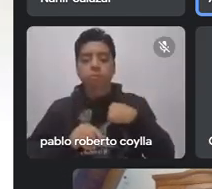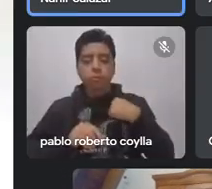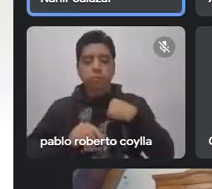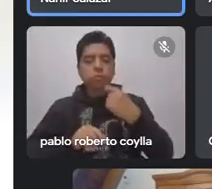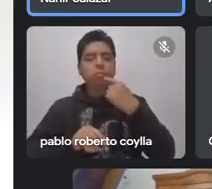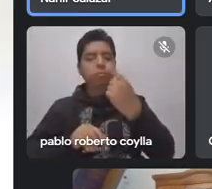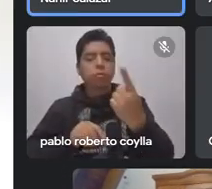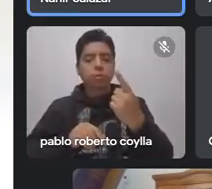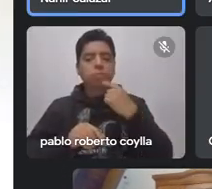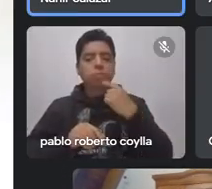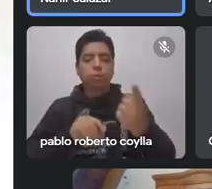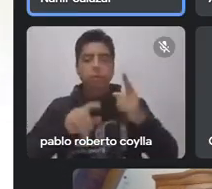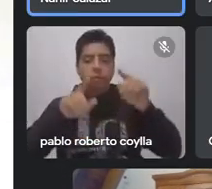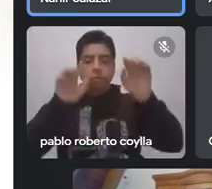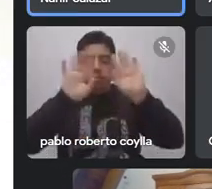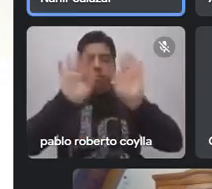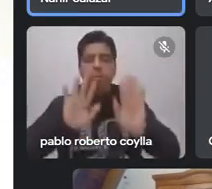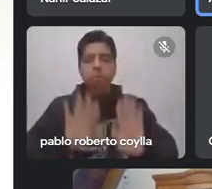Pregunta.